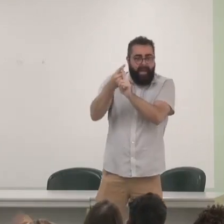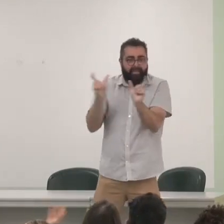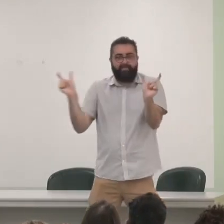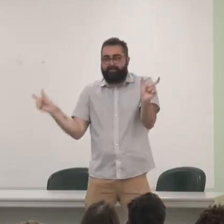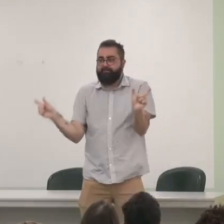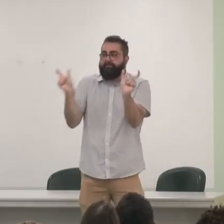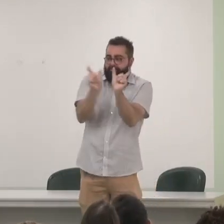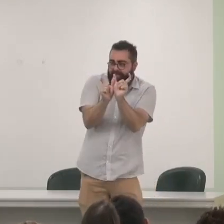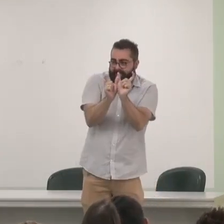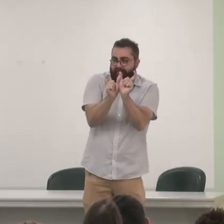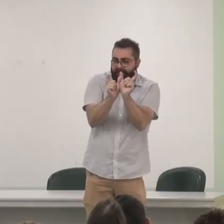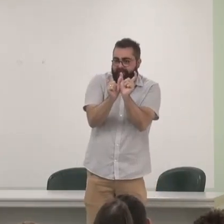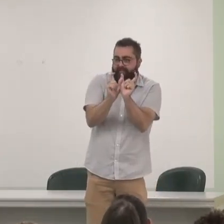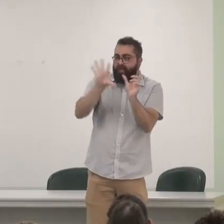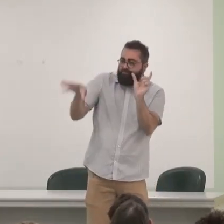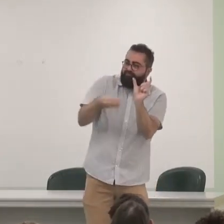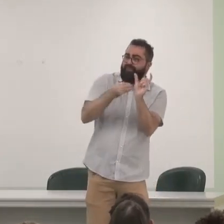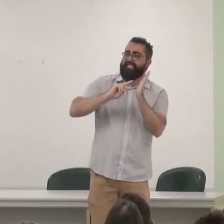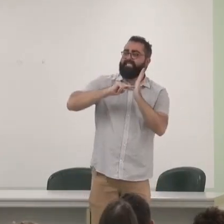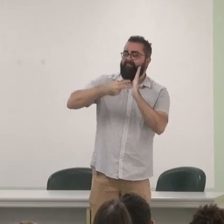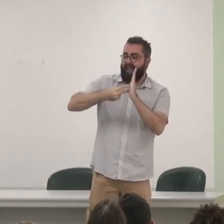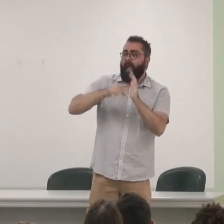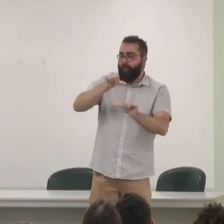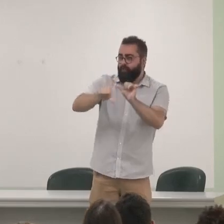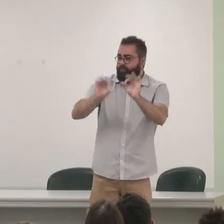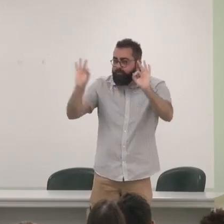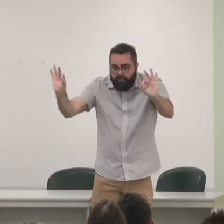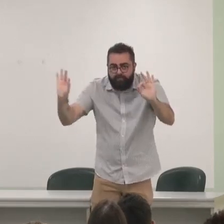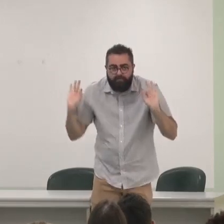base nas línguas de sinais, e aí a ele é adicionado mais um